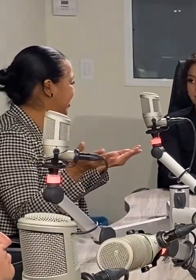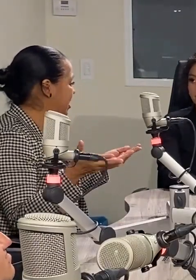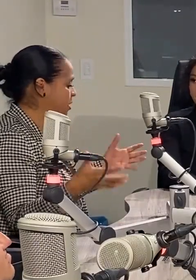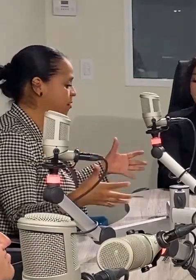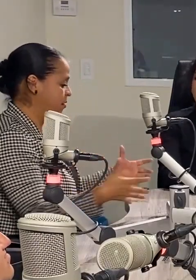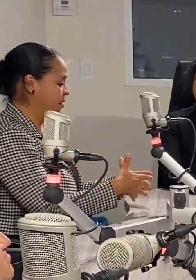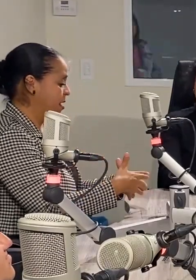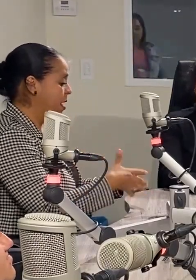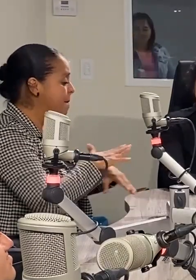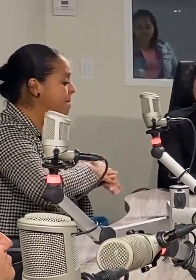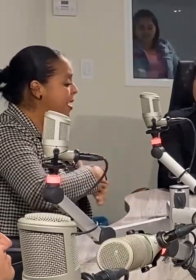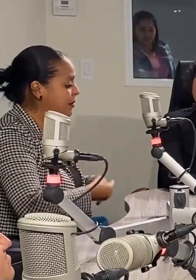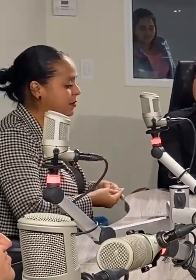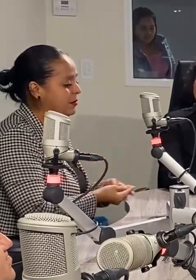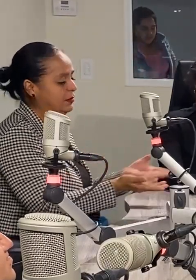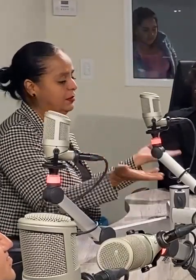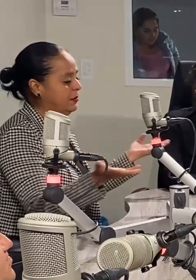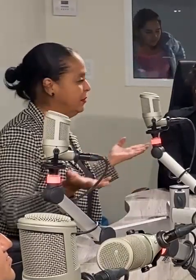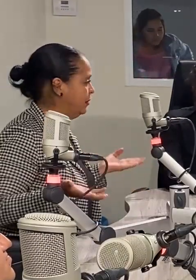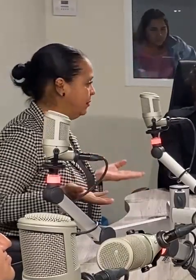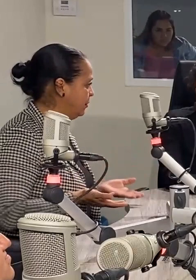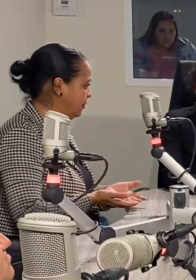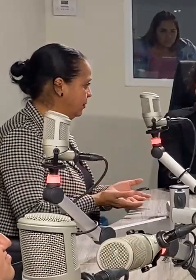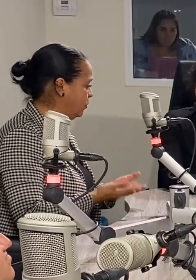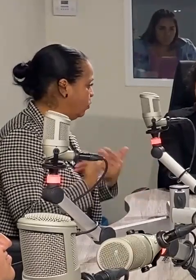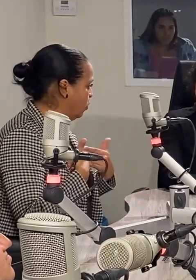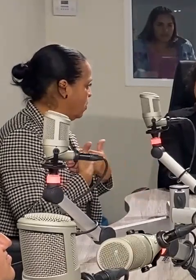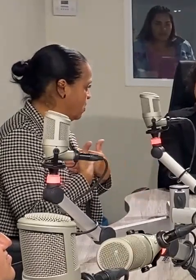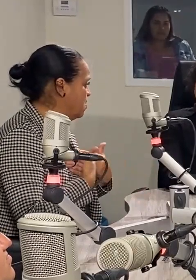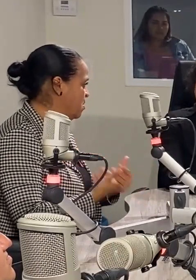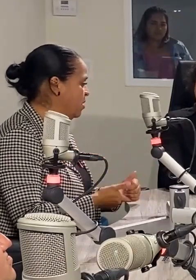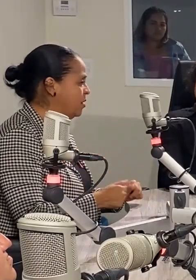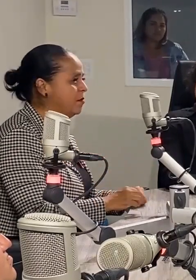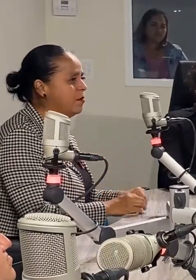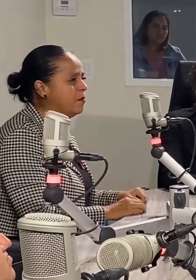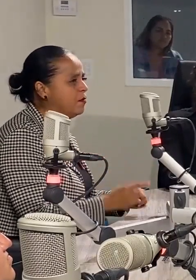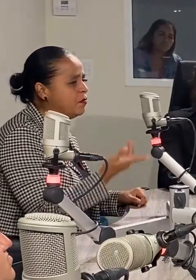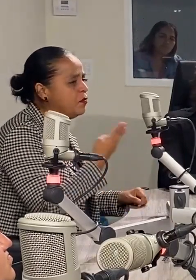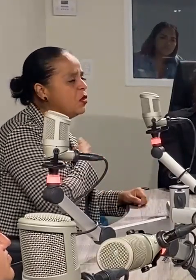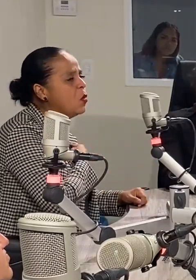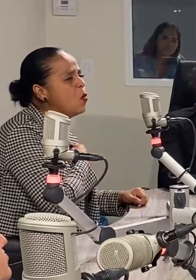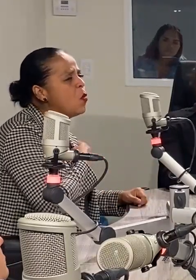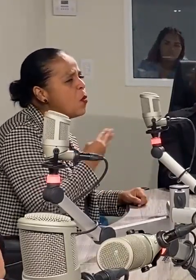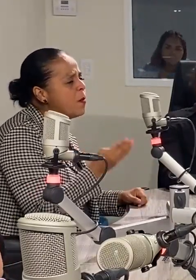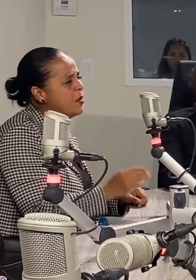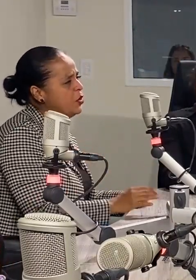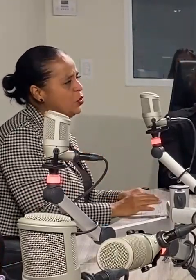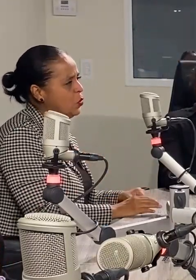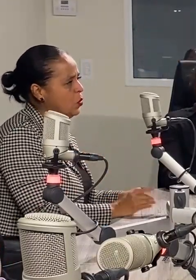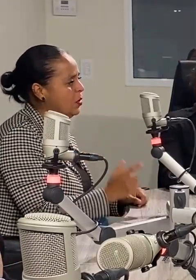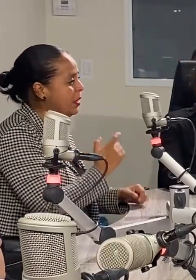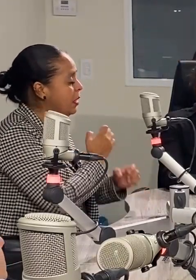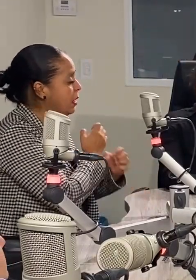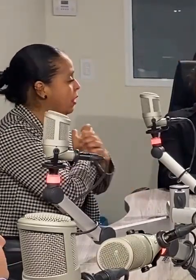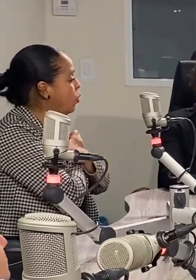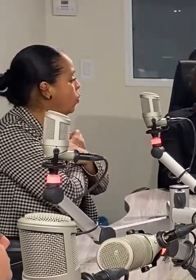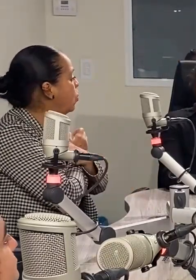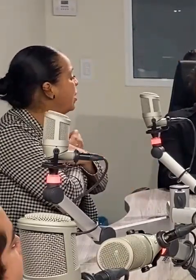y dar más que recibir, entonces se entiende la frase. Y bueno, referente a la